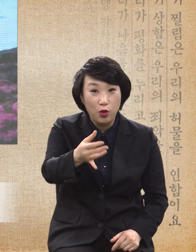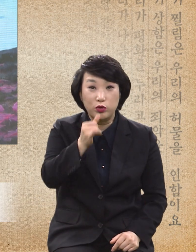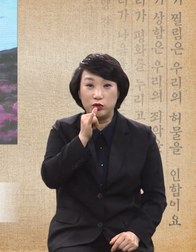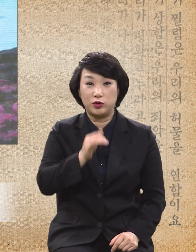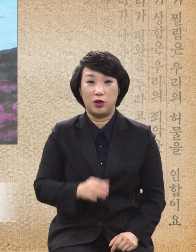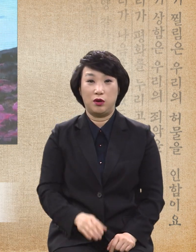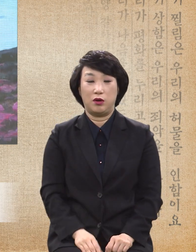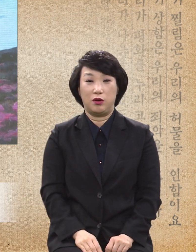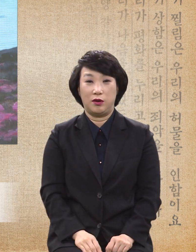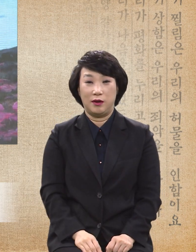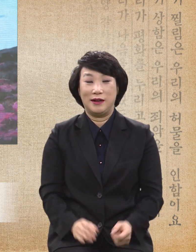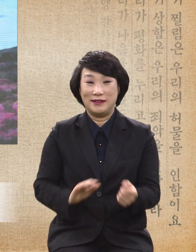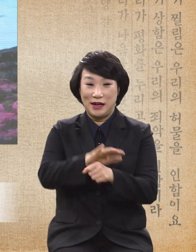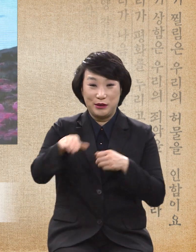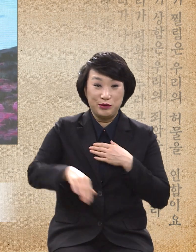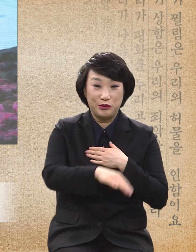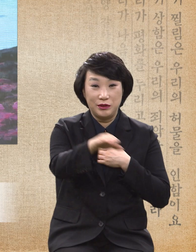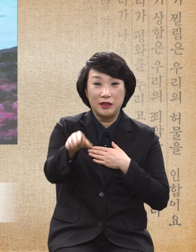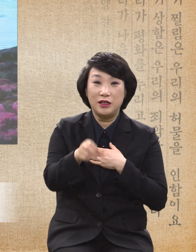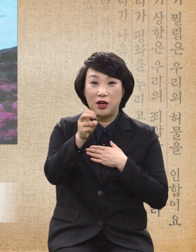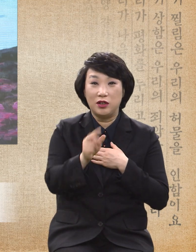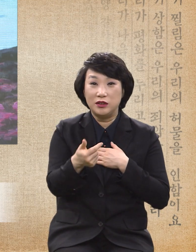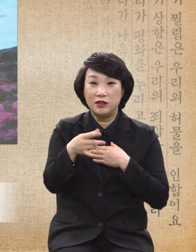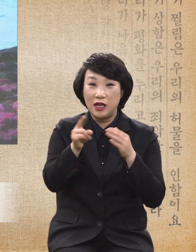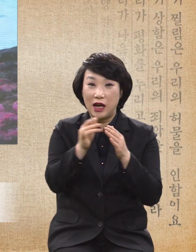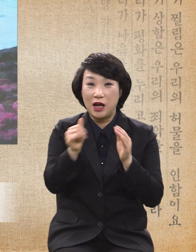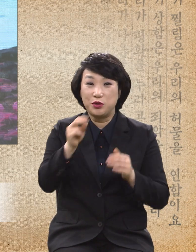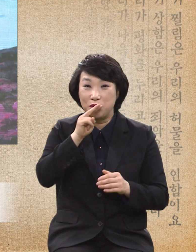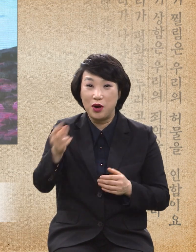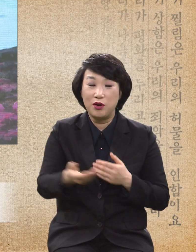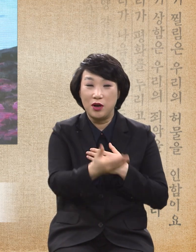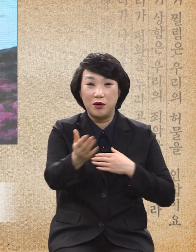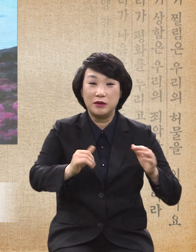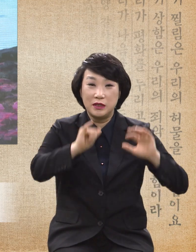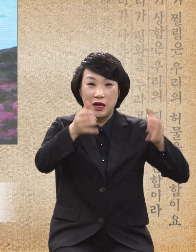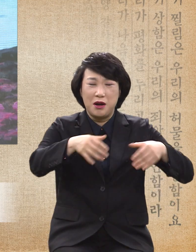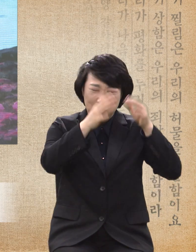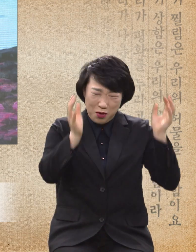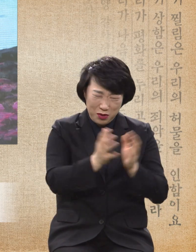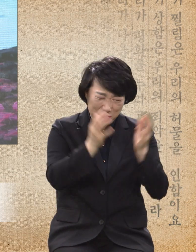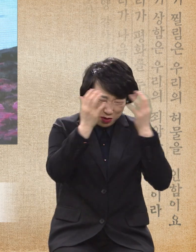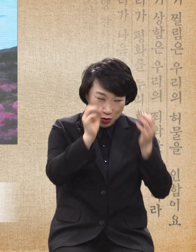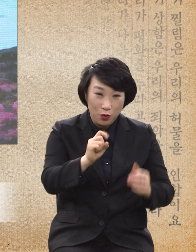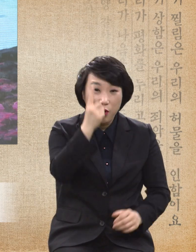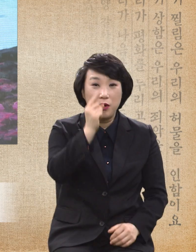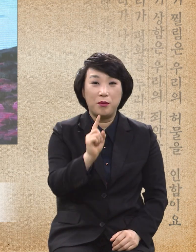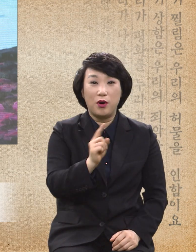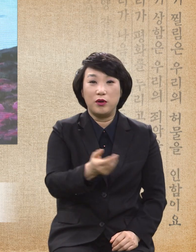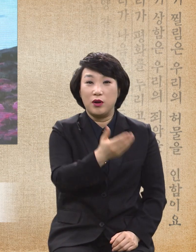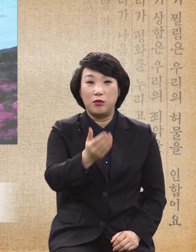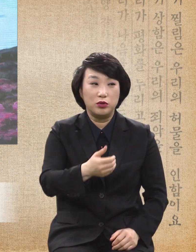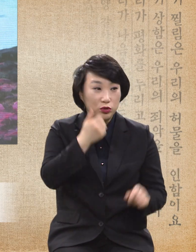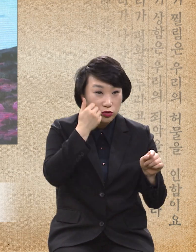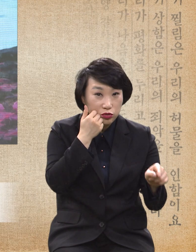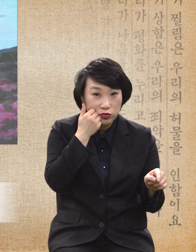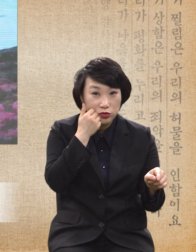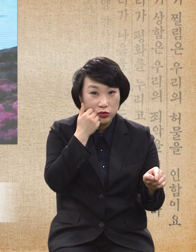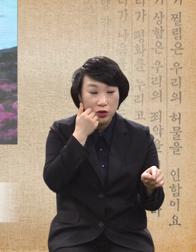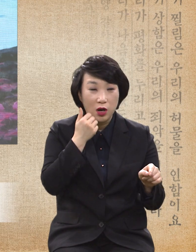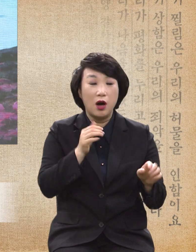보여주잖아요. 사랑하는 연세가족이요, 세상의 모든 고통의 원인이 어느